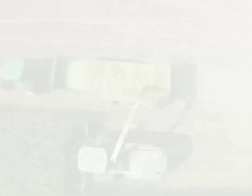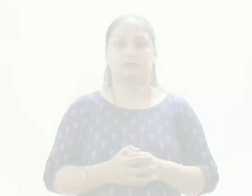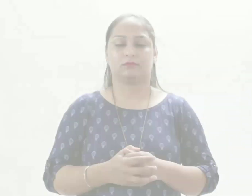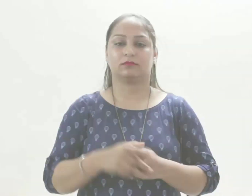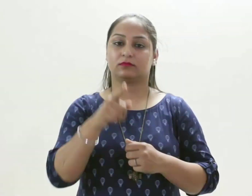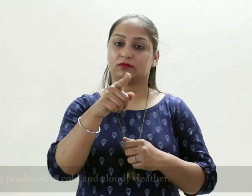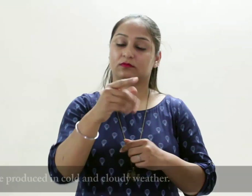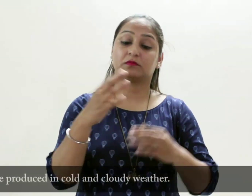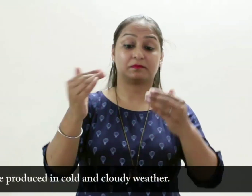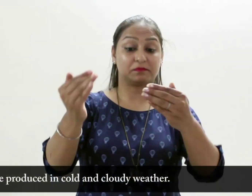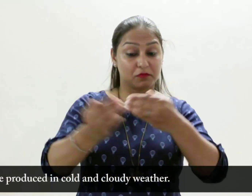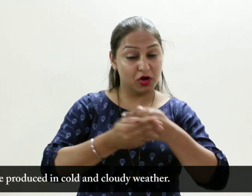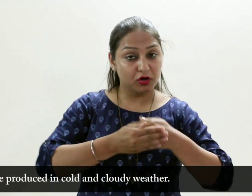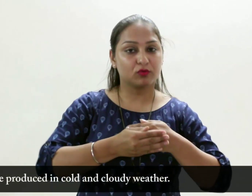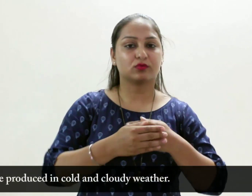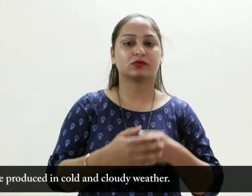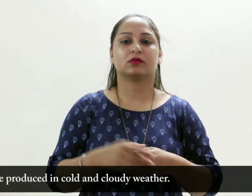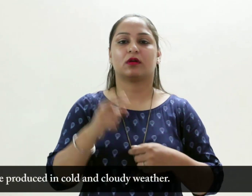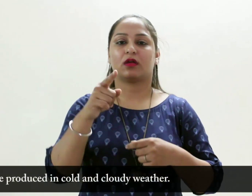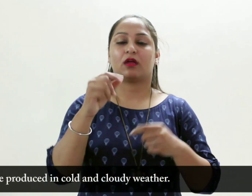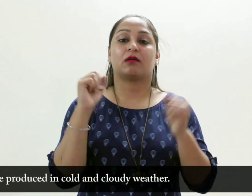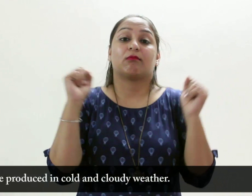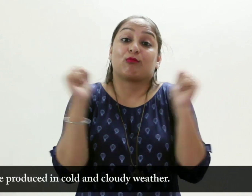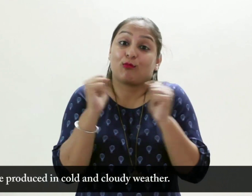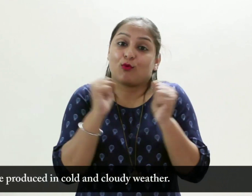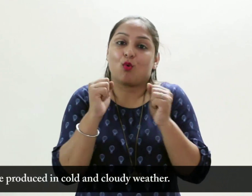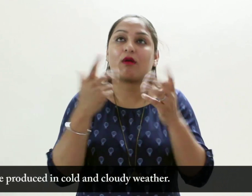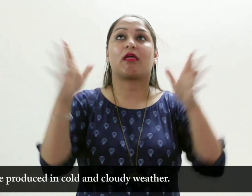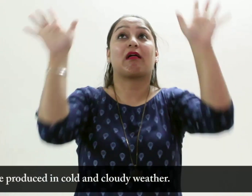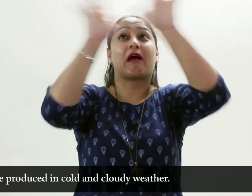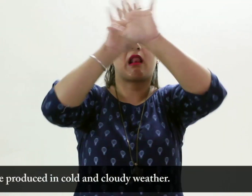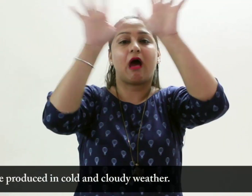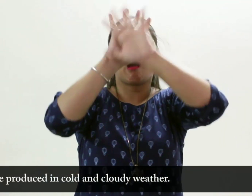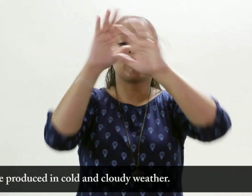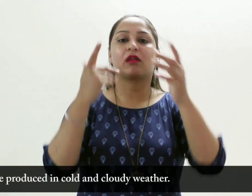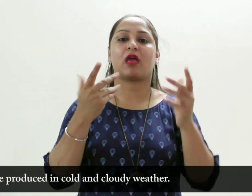किसी भी मौसम में उत्पादित किया जा सकता है।